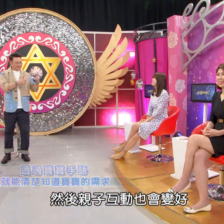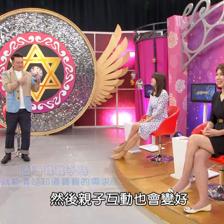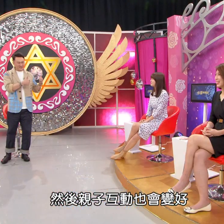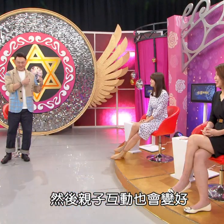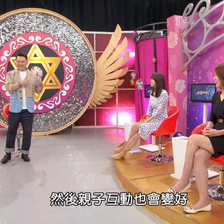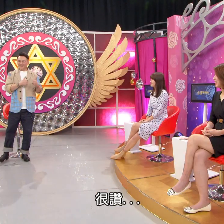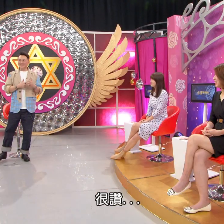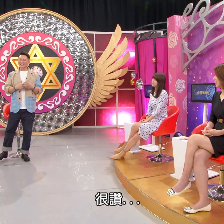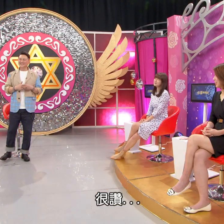很讚很讚很讚讚